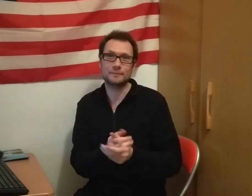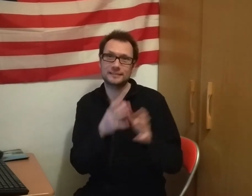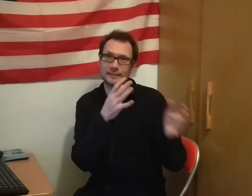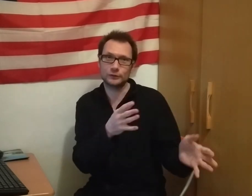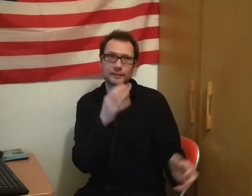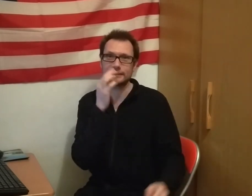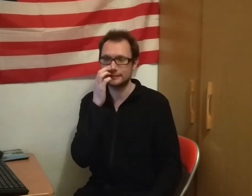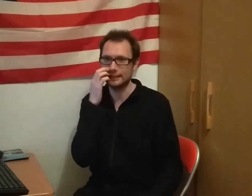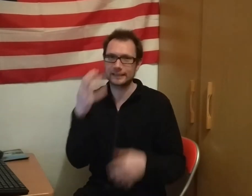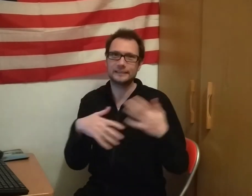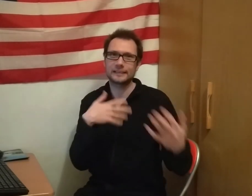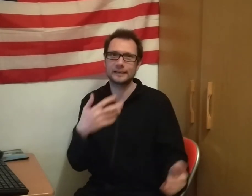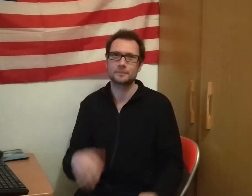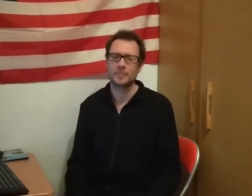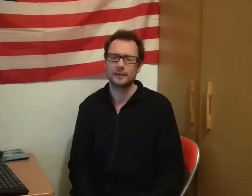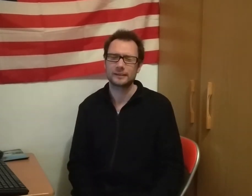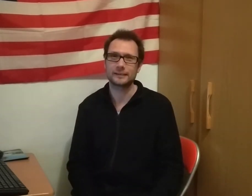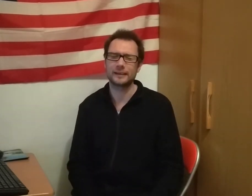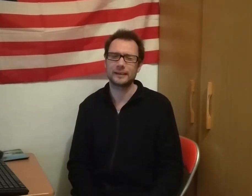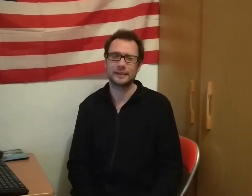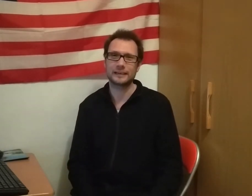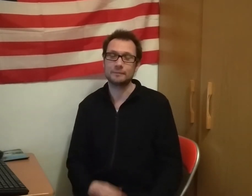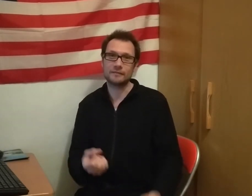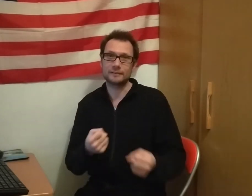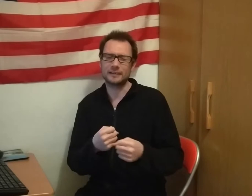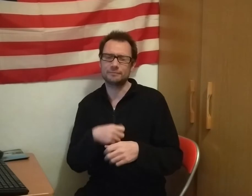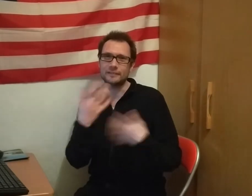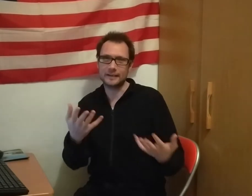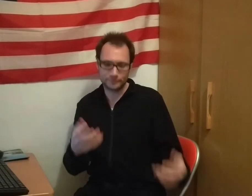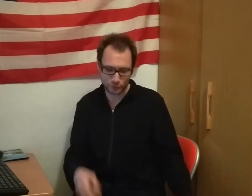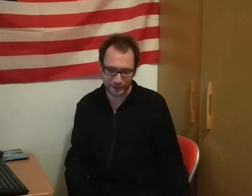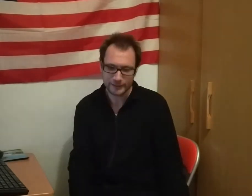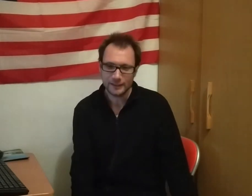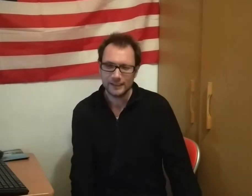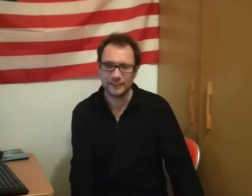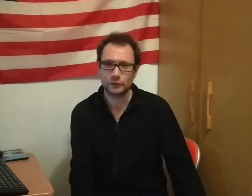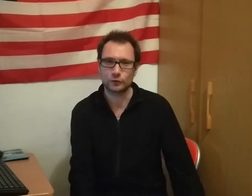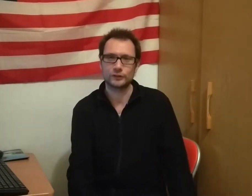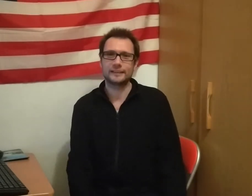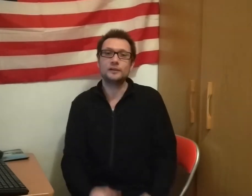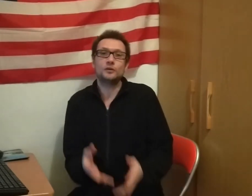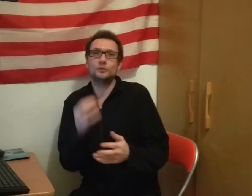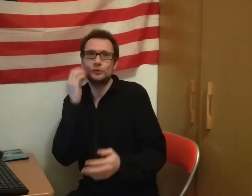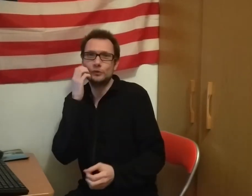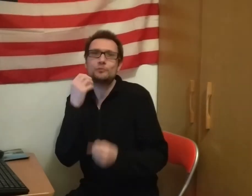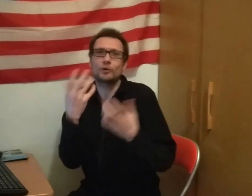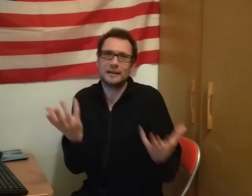mis seguidores y la gente que me verá, ¿ok? Entonces, tengo un problema, no